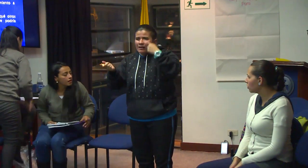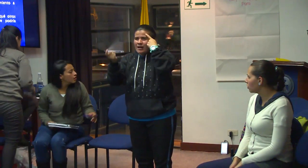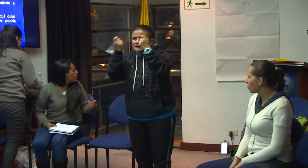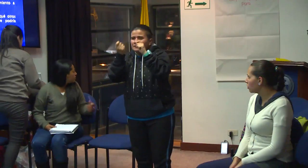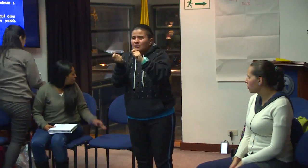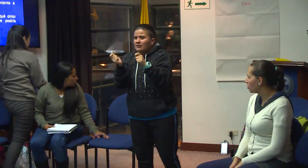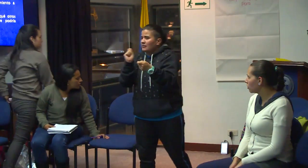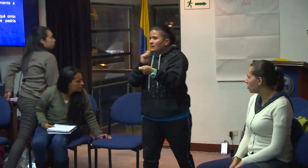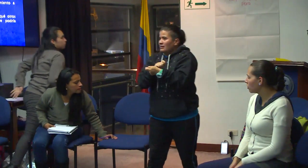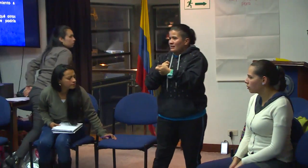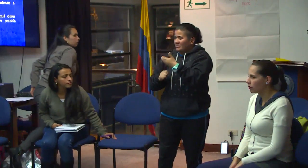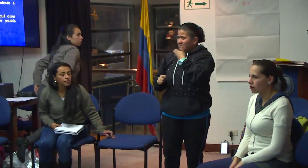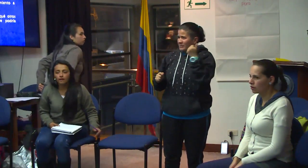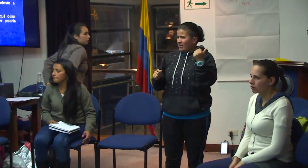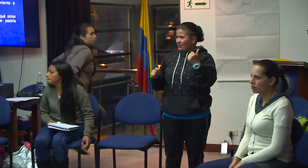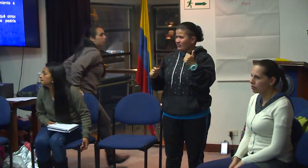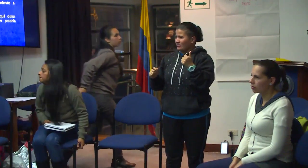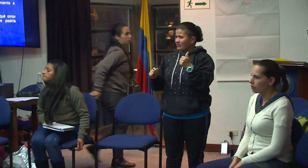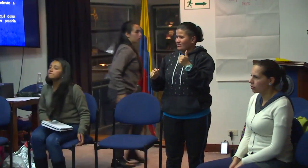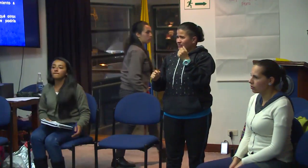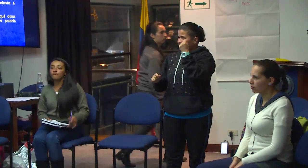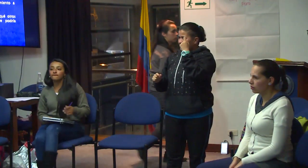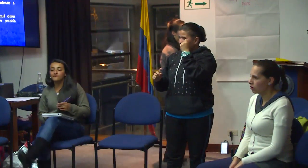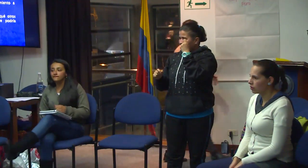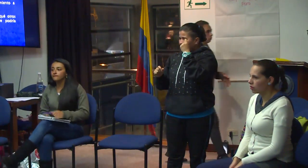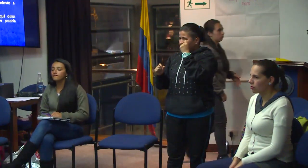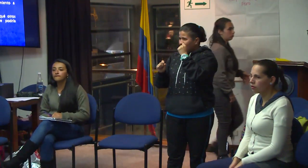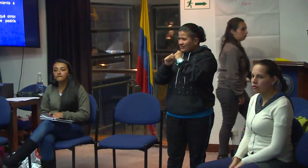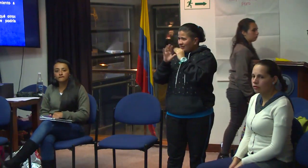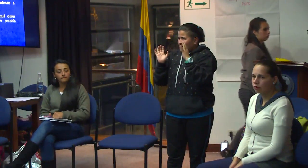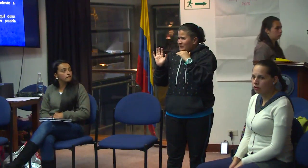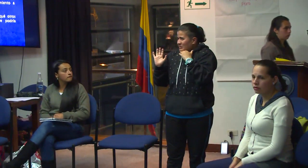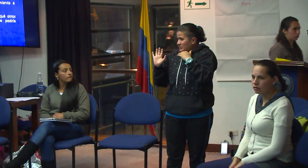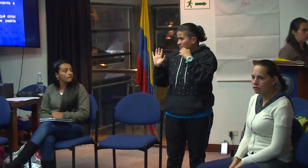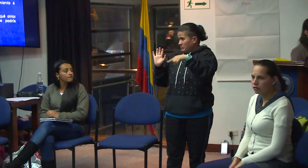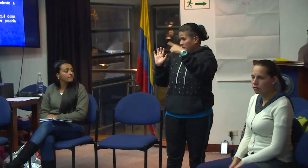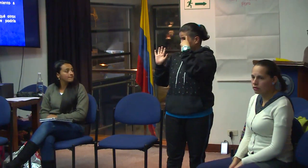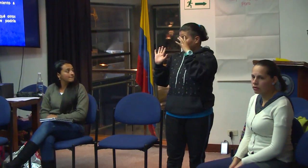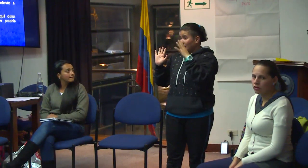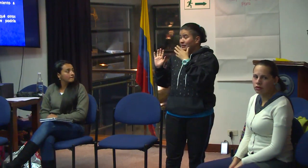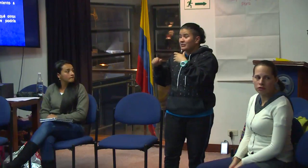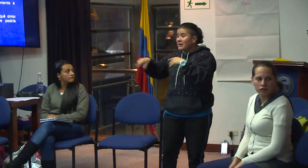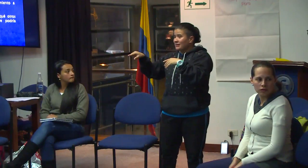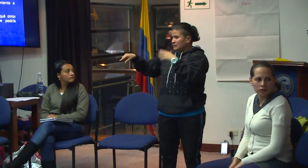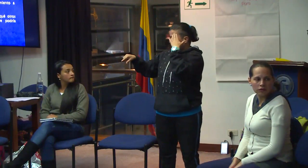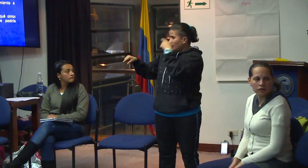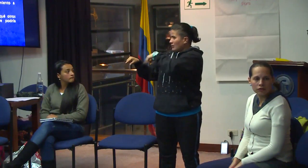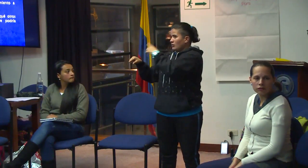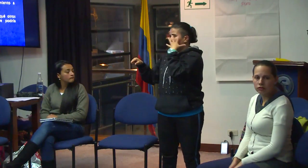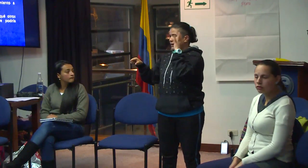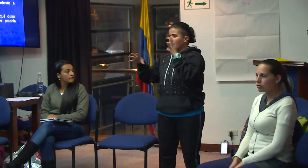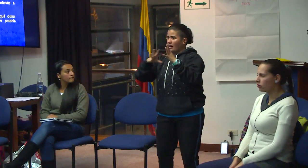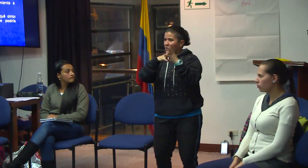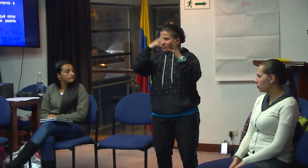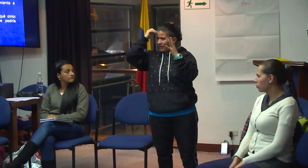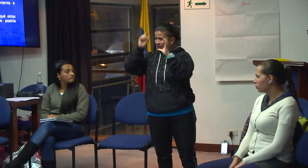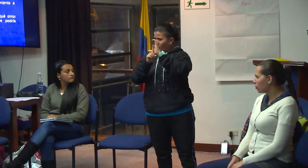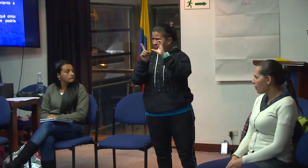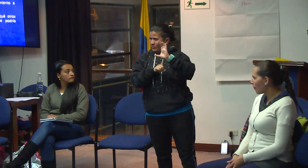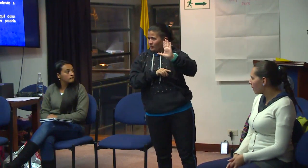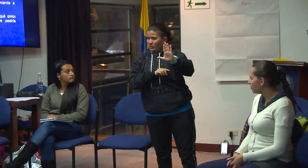hipoacusos. Entonces, es como generar estrategias para transformación. ¿Sí me comprenden? Es eso.